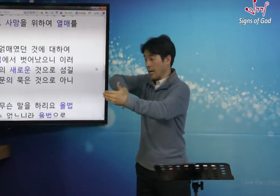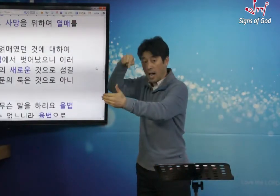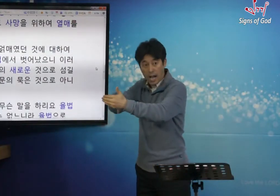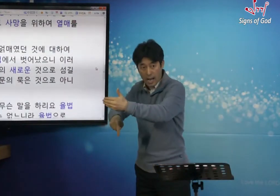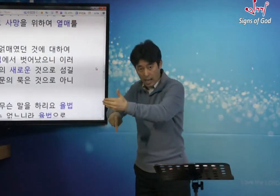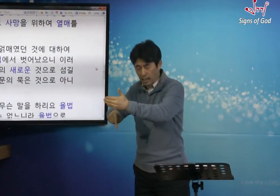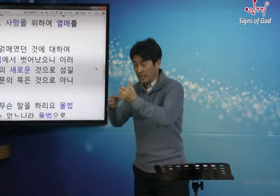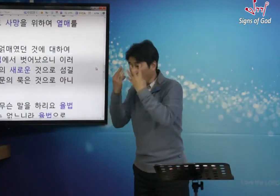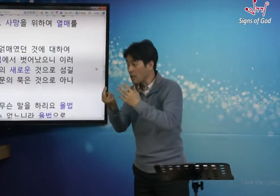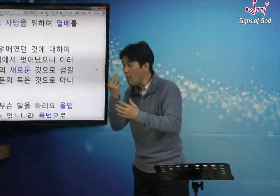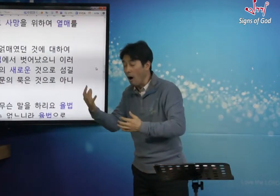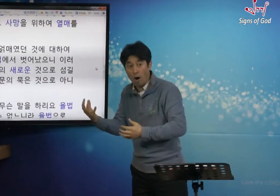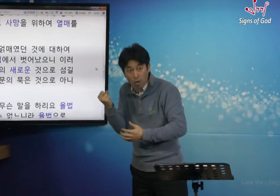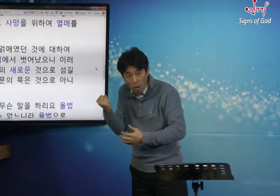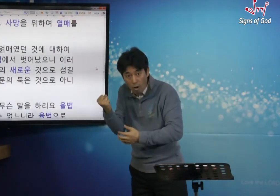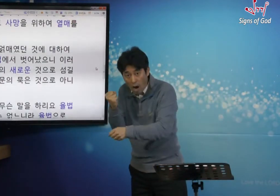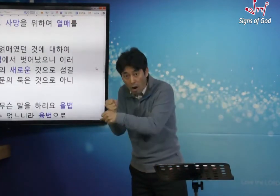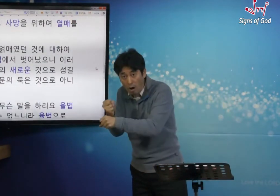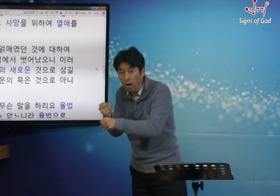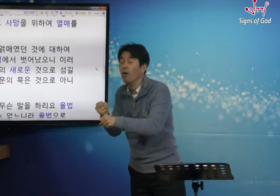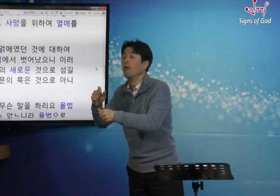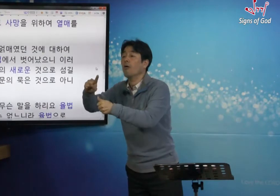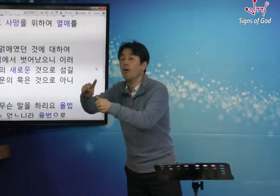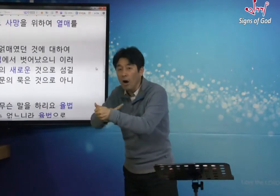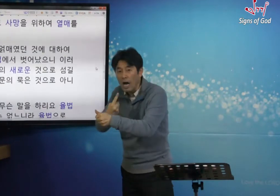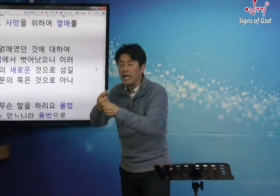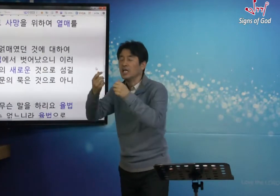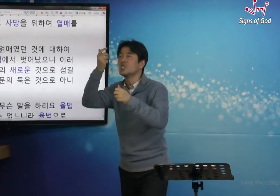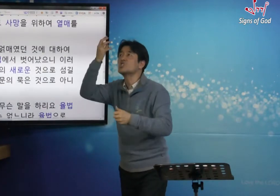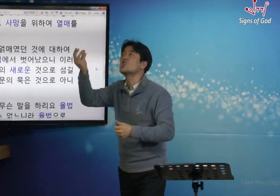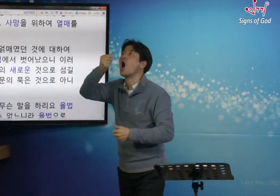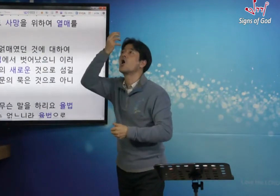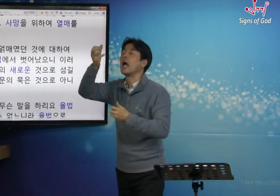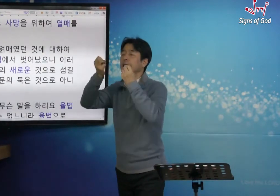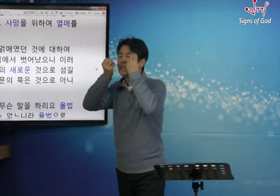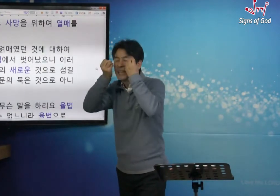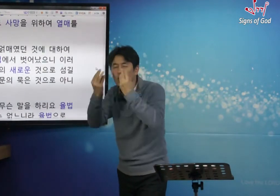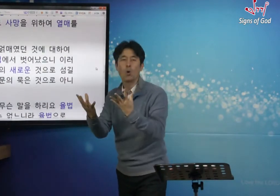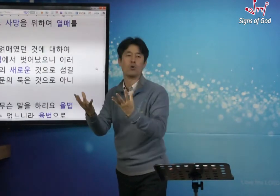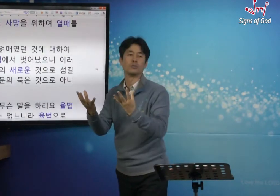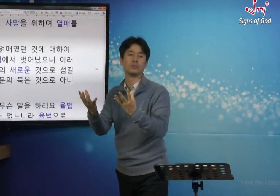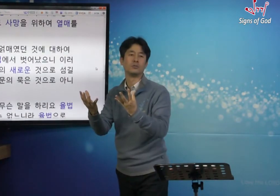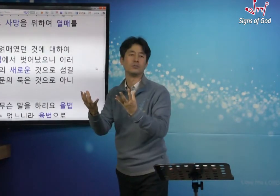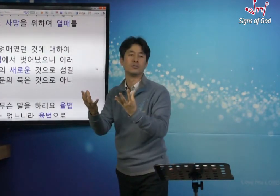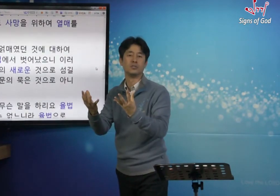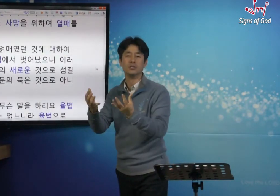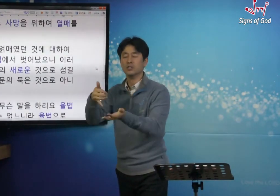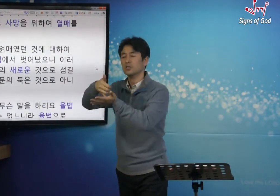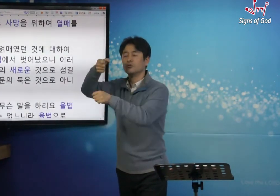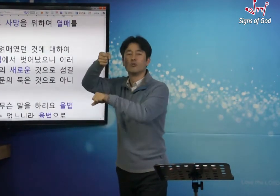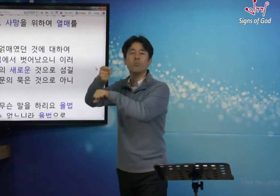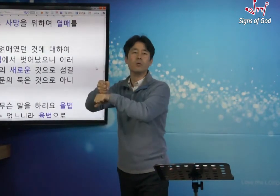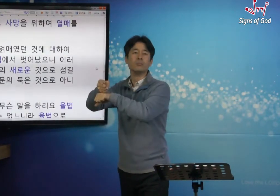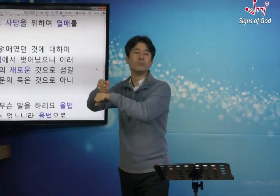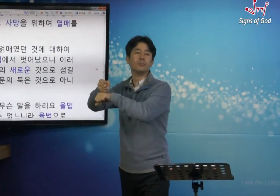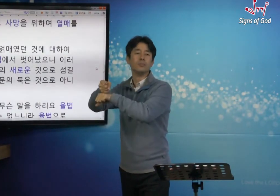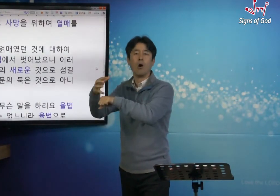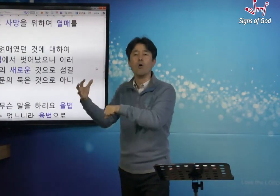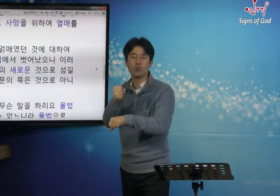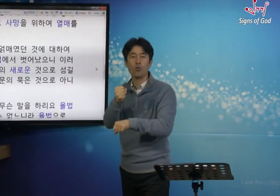예수 그리스도 안에 새 생명을 얻은 그에게 성령의 새로운